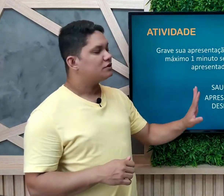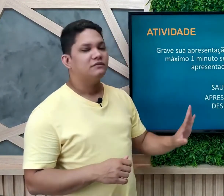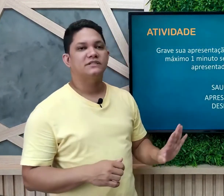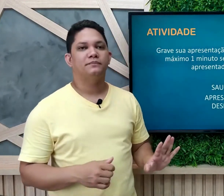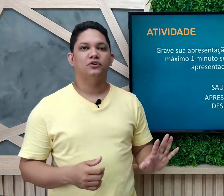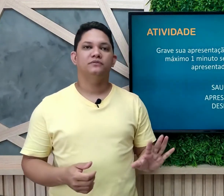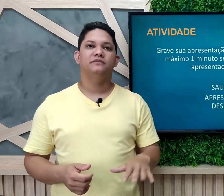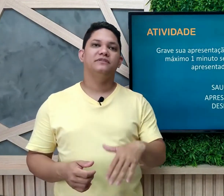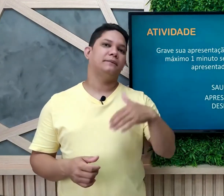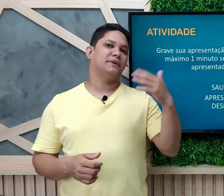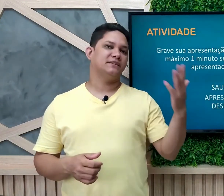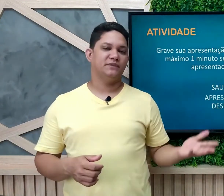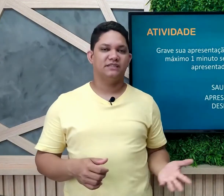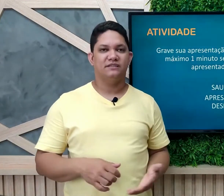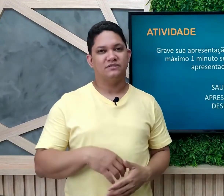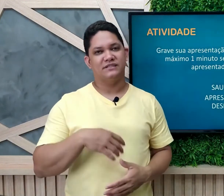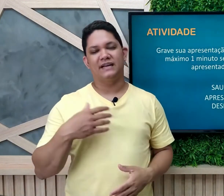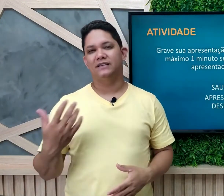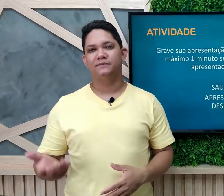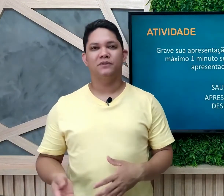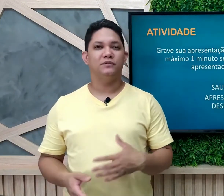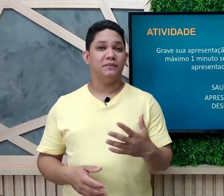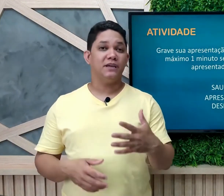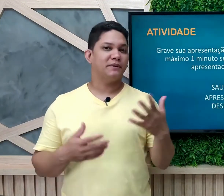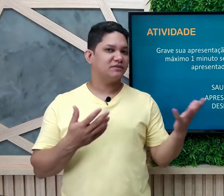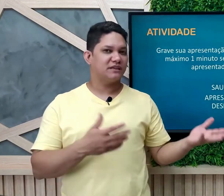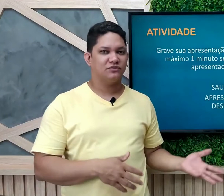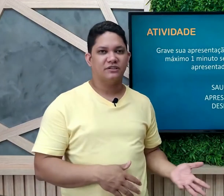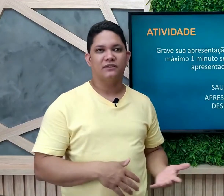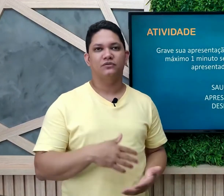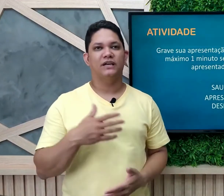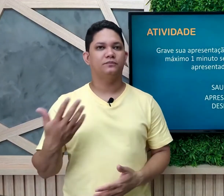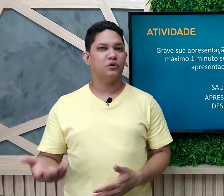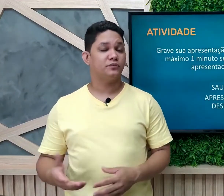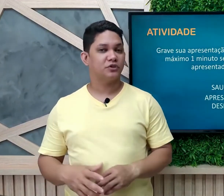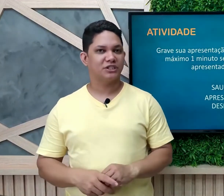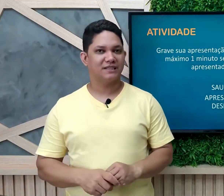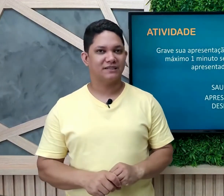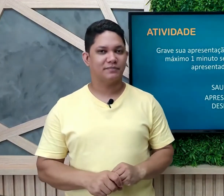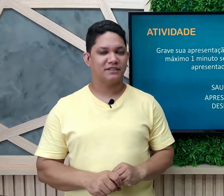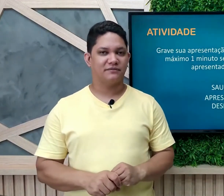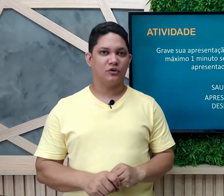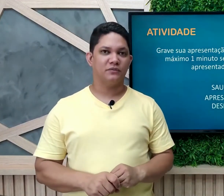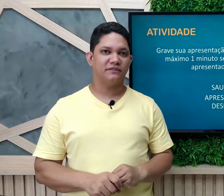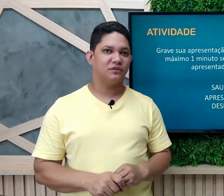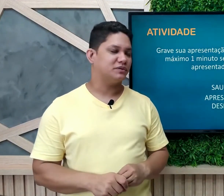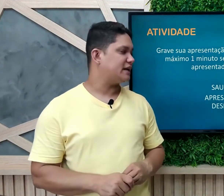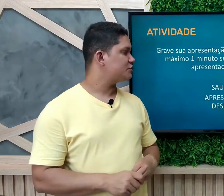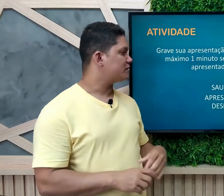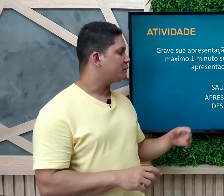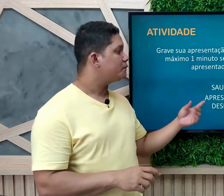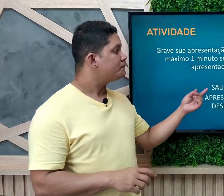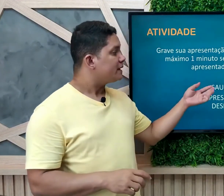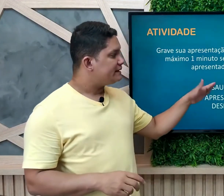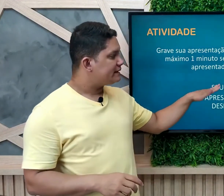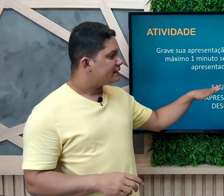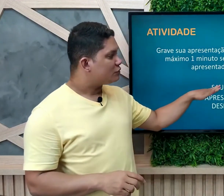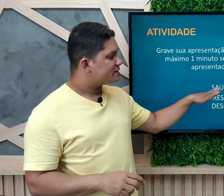você pode me enviar pelas minhas redes sociais, pelo e-mail, para os alunos da faculdade, pode postar lá na plataforma da faculdade, tá bom? E